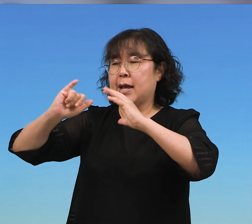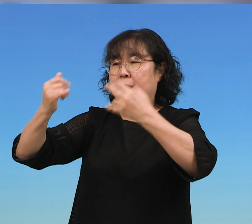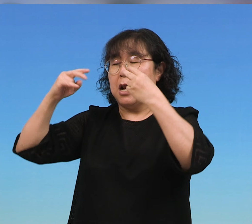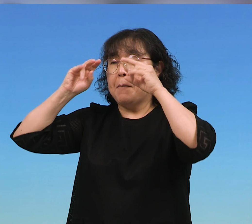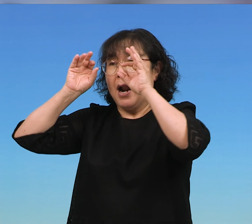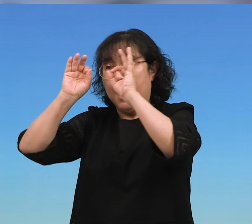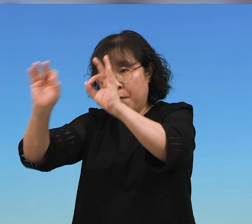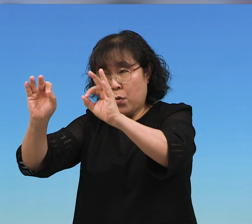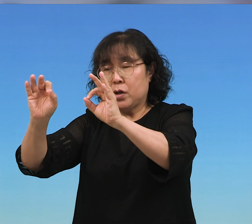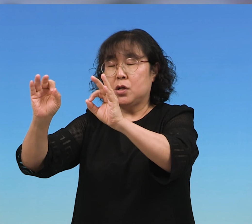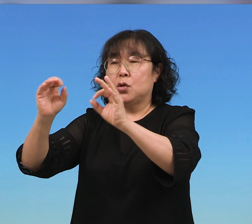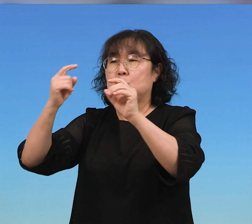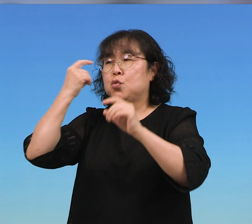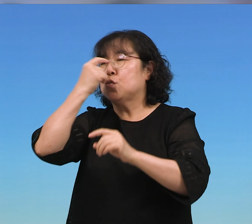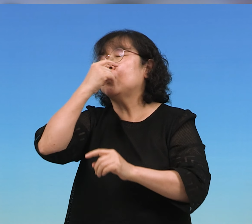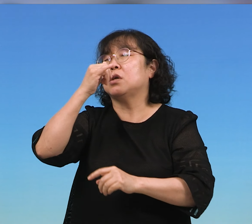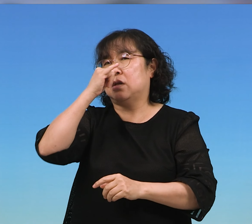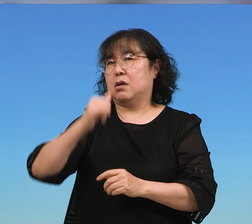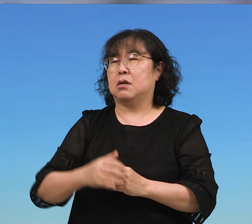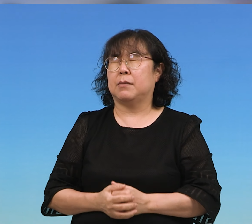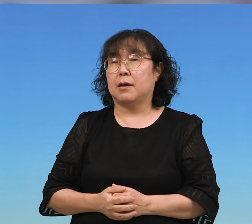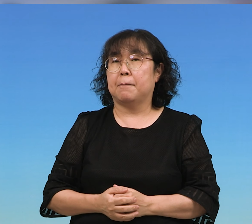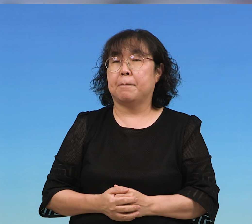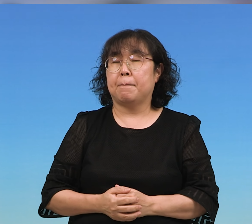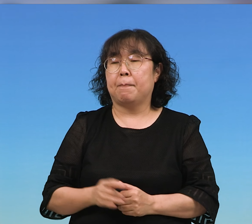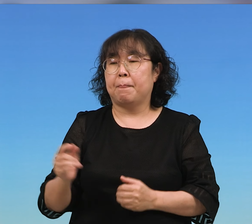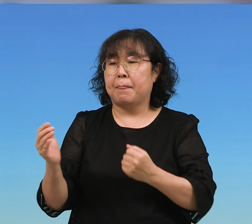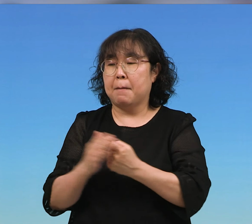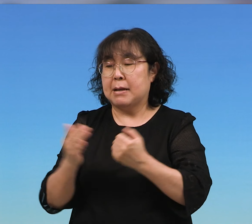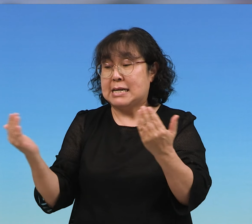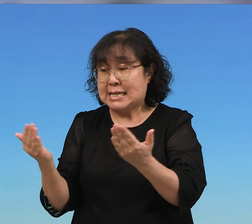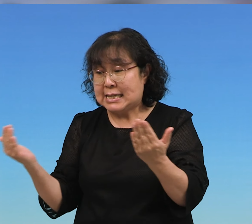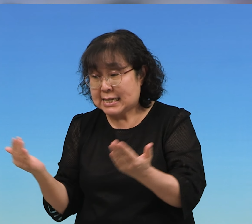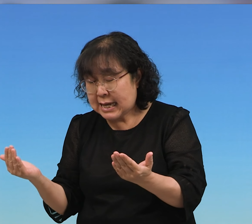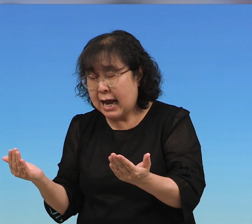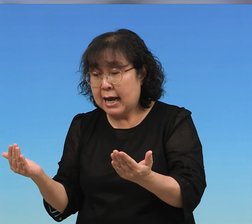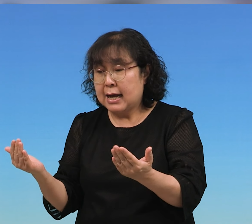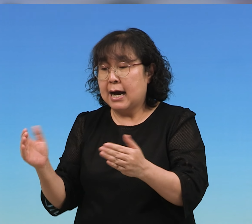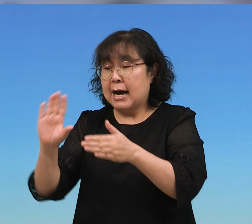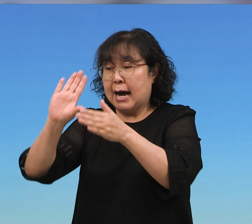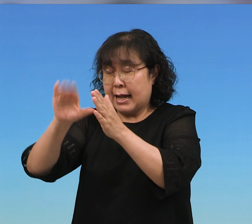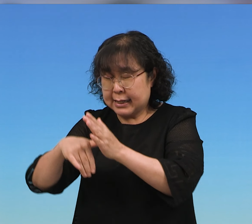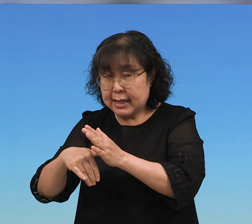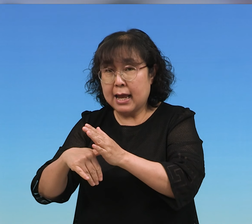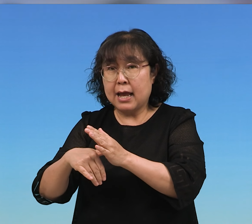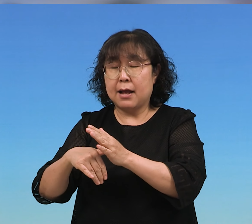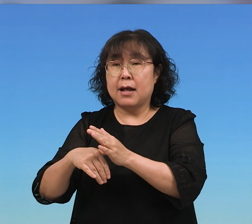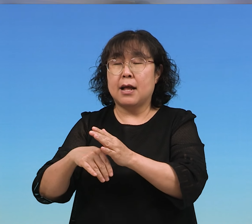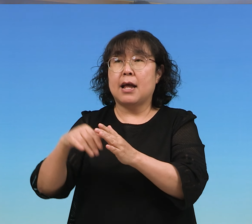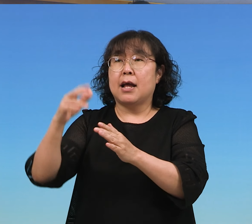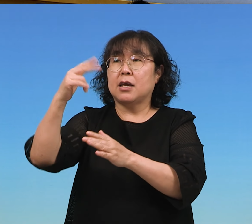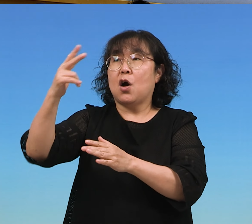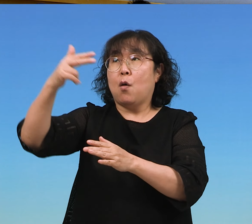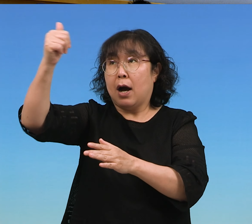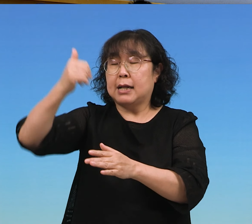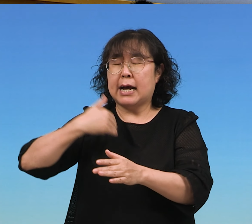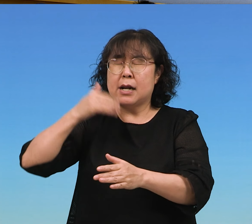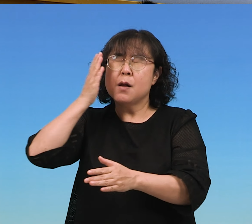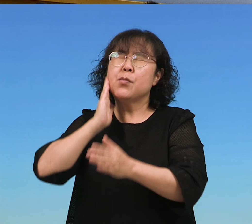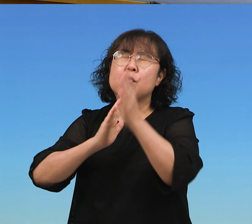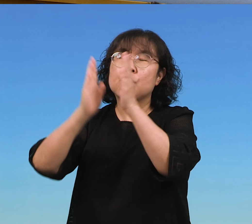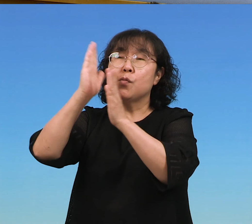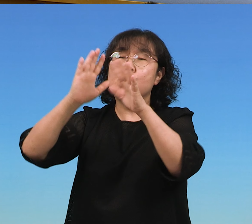아닙니까? 푸른 초장 너머의 세계를 보는 눈이 있다가 보니까 그 직장 생활하면서 2절과 3절에서 고백을 보십시오.